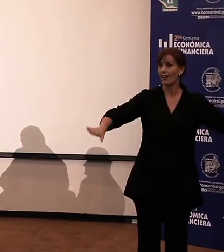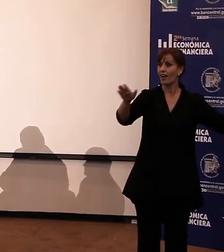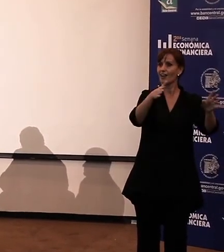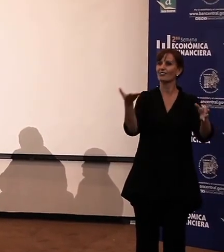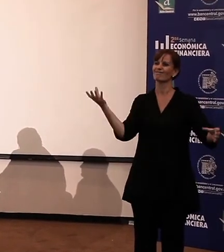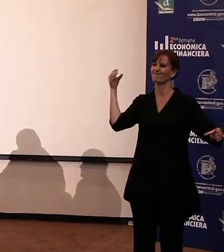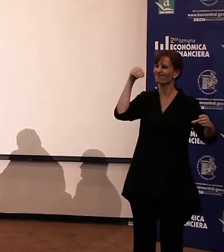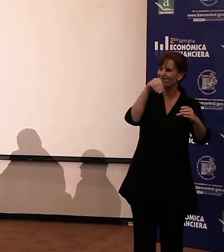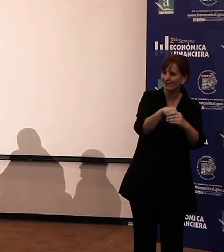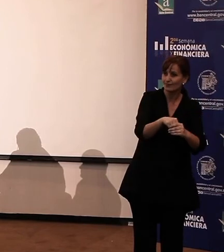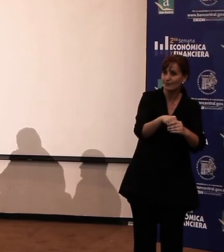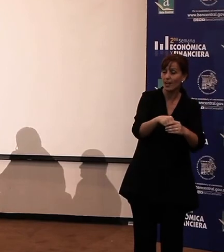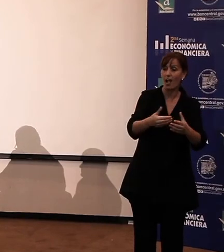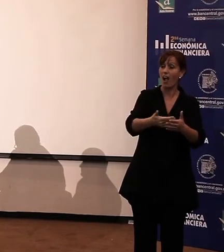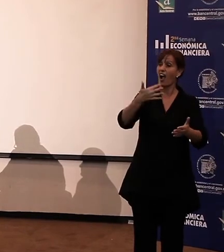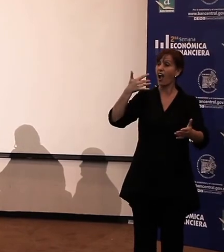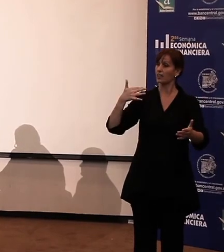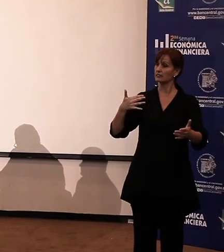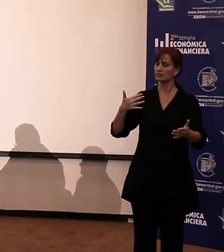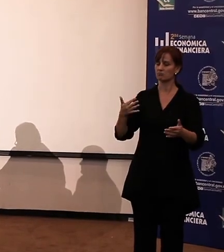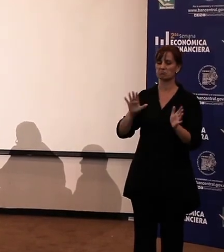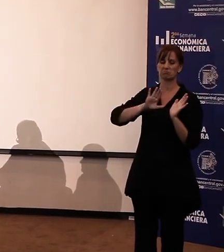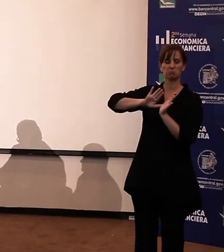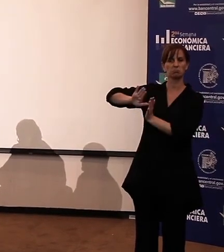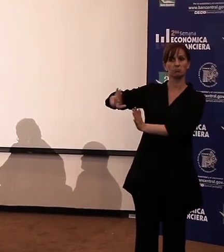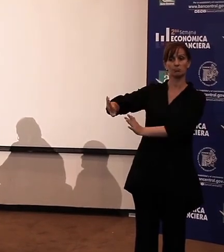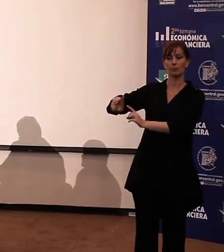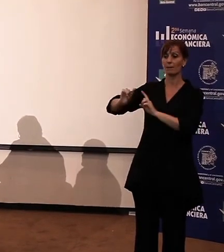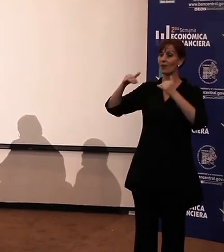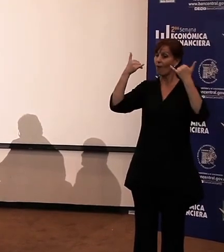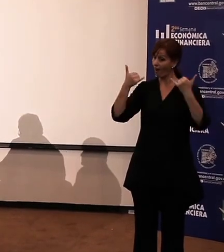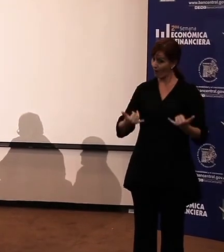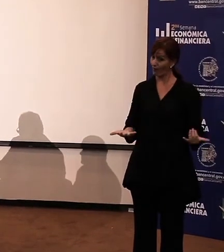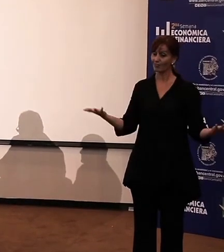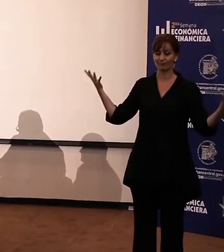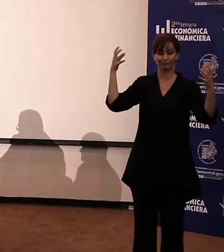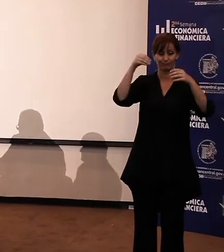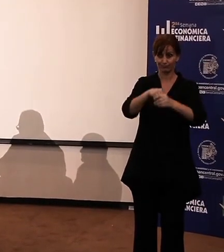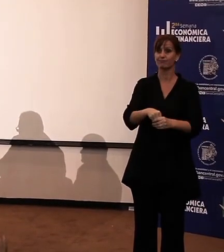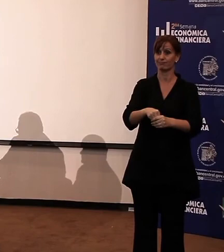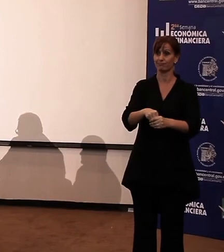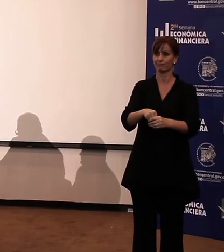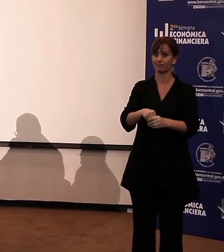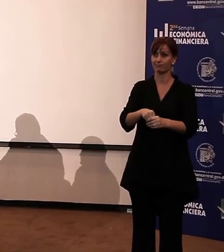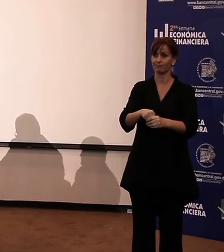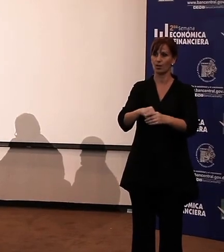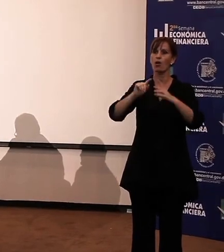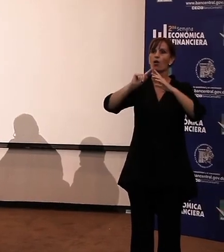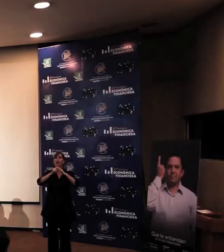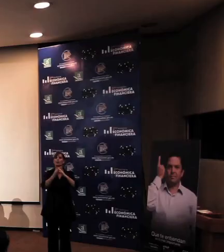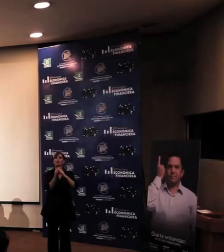presente y ausente con ustedes. Y todo comenzó con una institución hermana de la